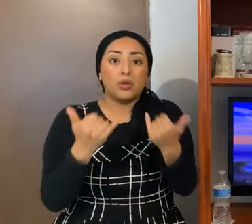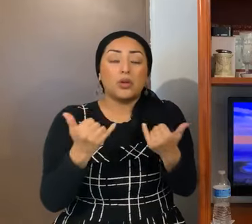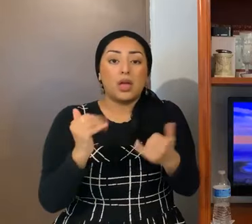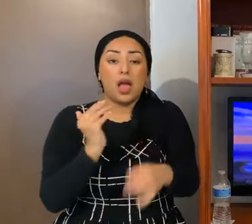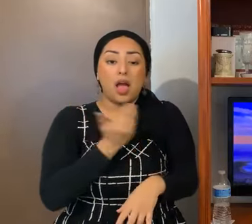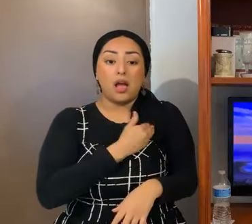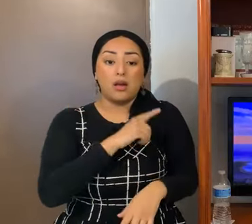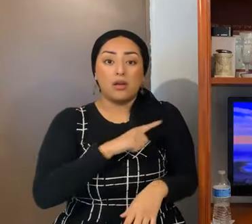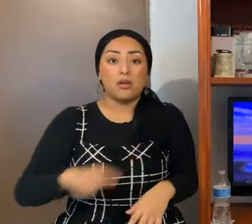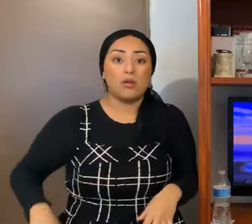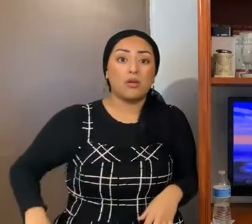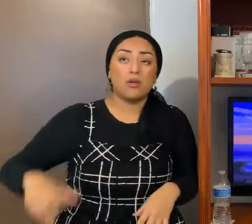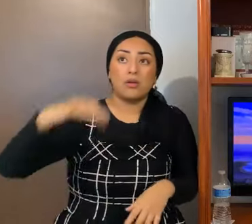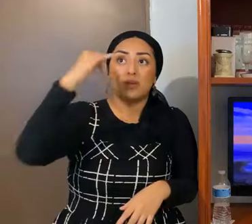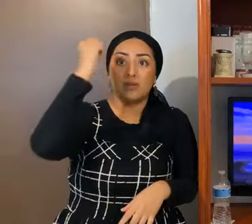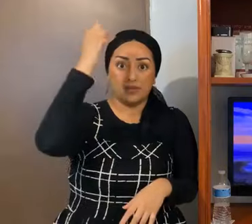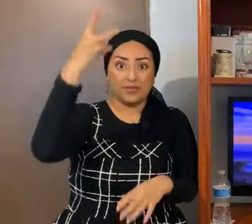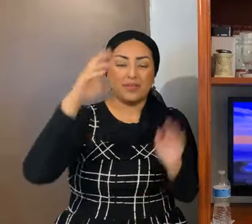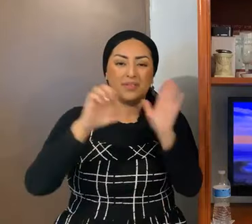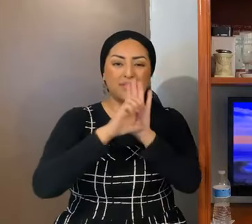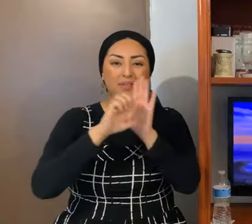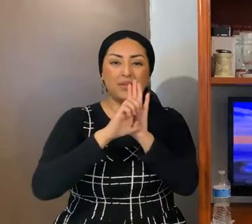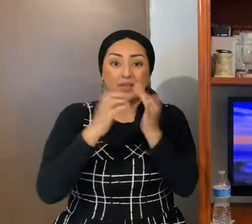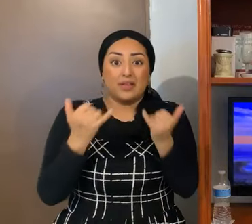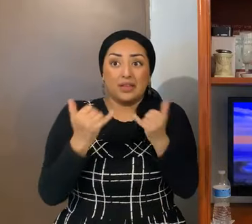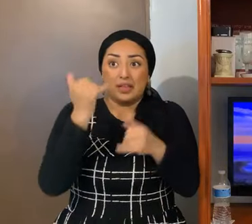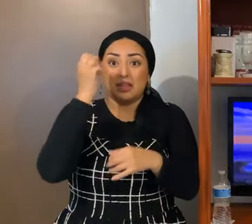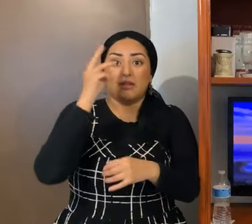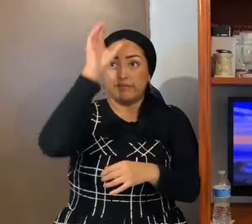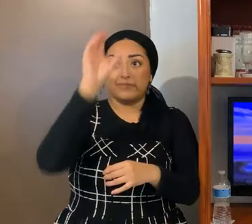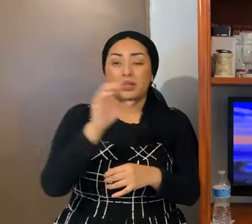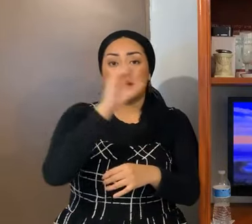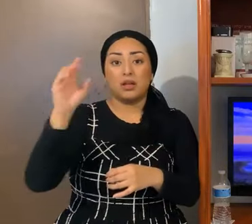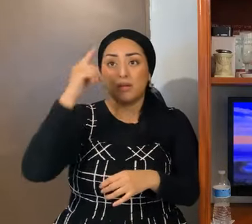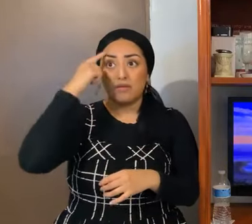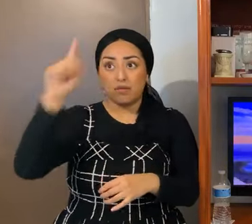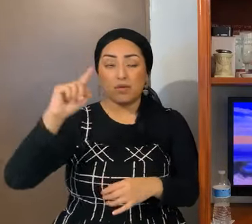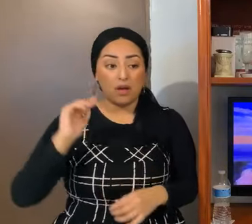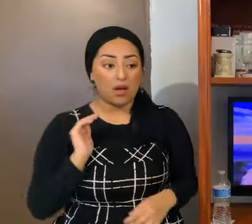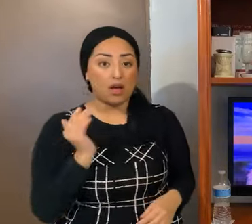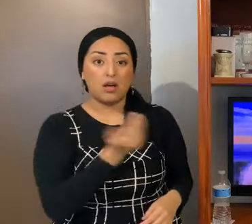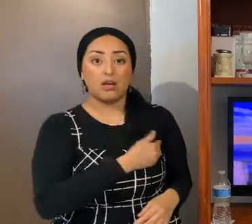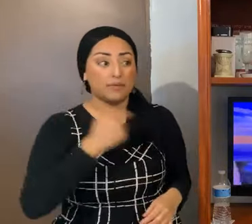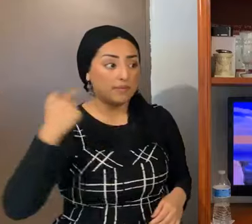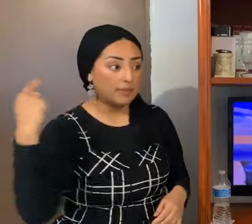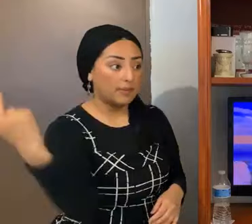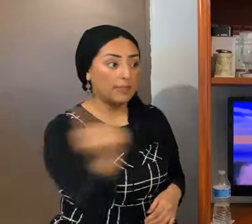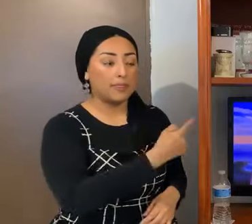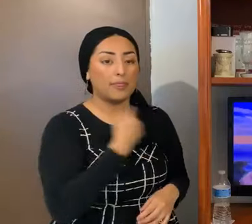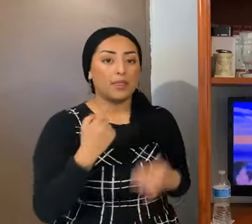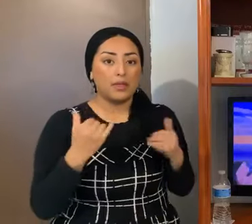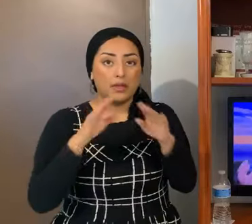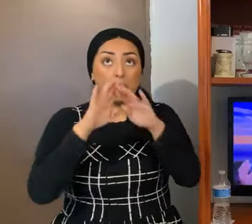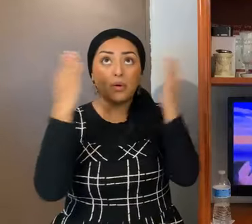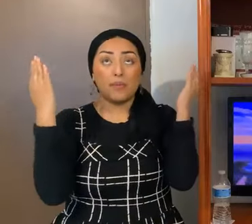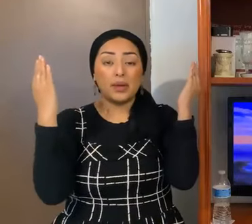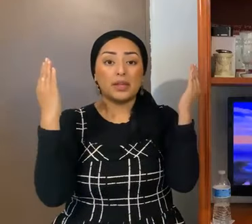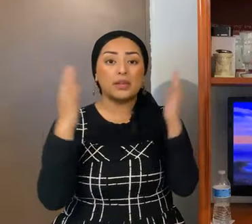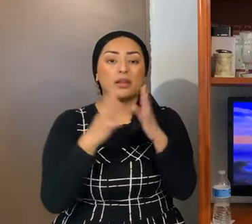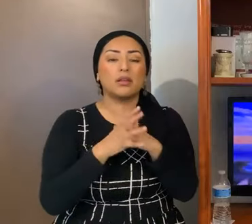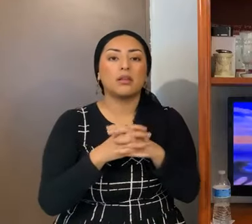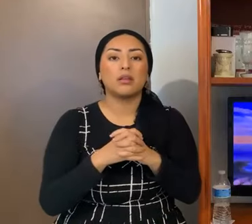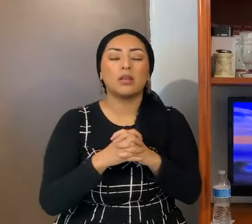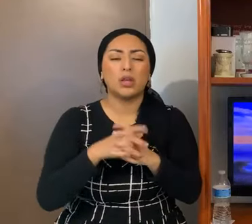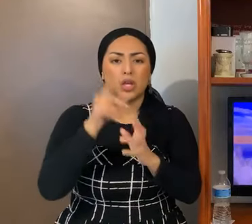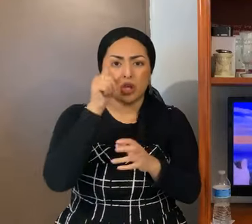Yahshua Mashiach, como una manera conmemorativa, hoy se sacrificó por nosotros. Está abierta la puerta. Has vivido